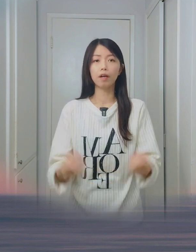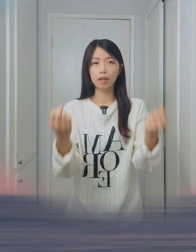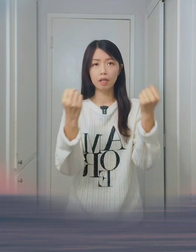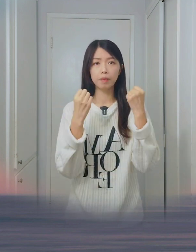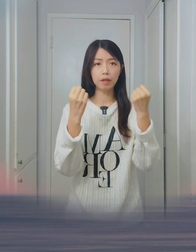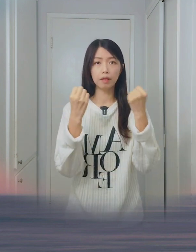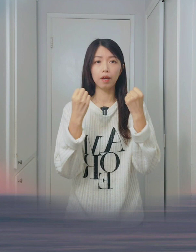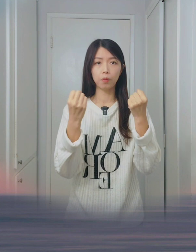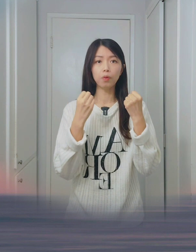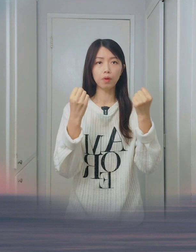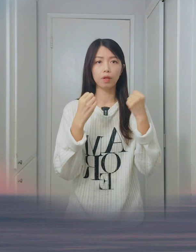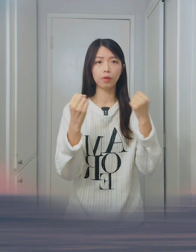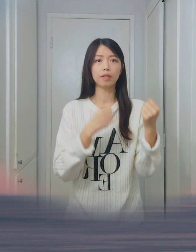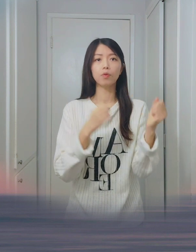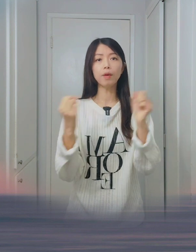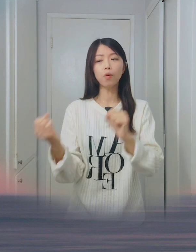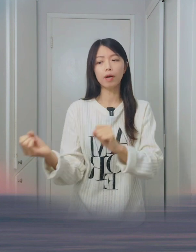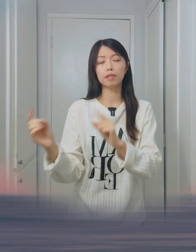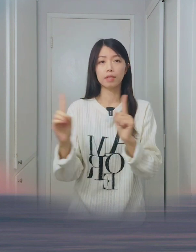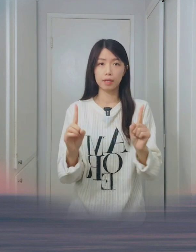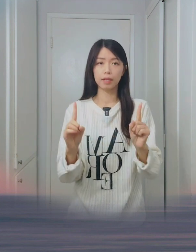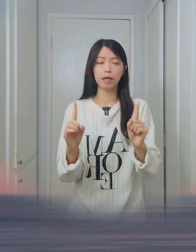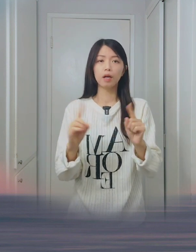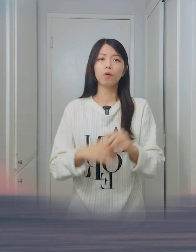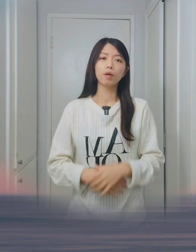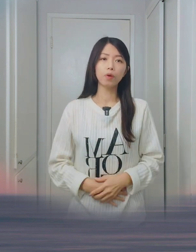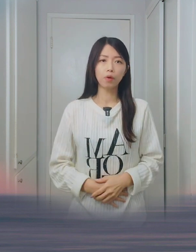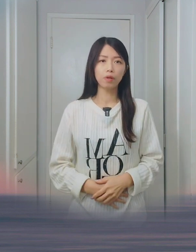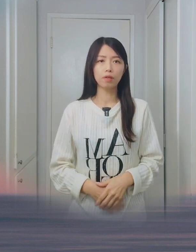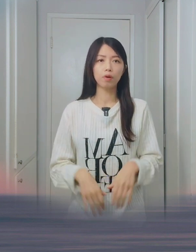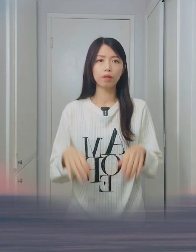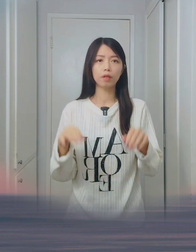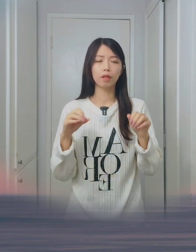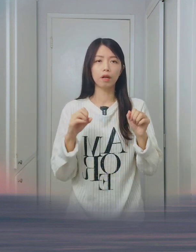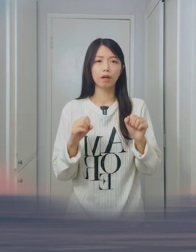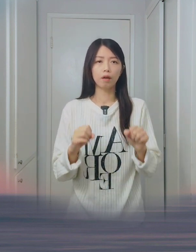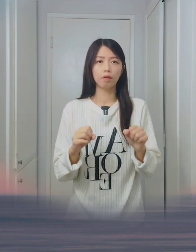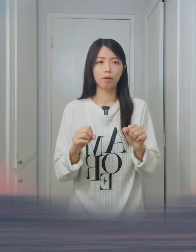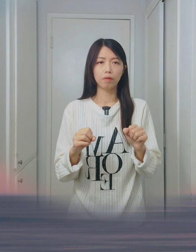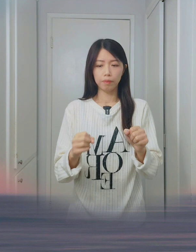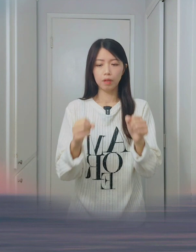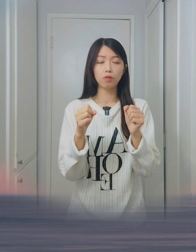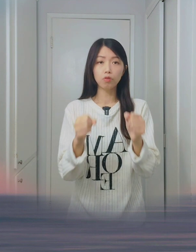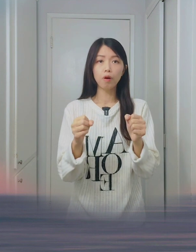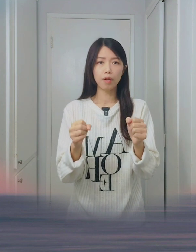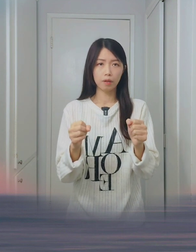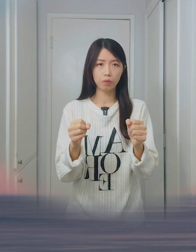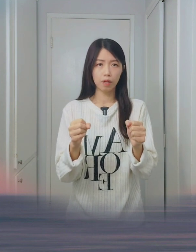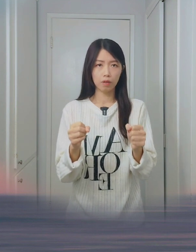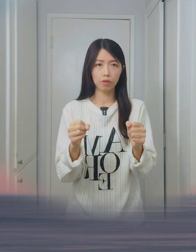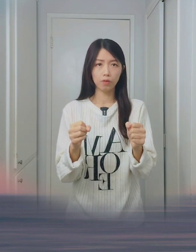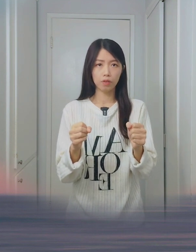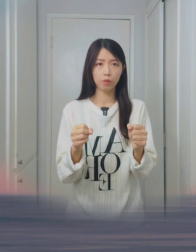했는데요. 힘을 내고 그리고 다시 회복까지. 회복이라고 하는 데 수어는 일단 주먹을